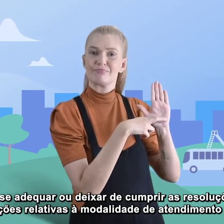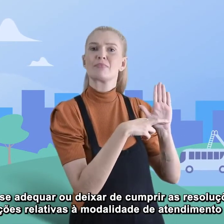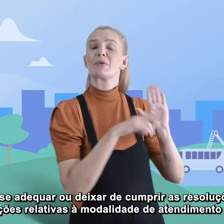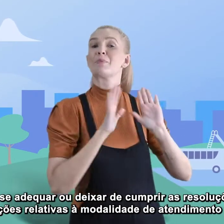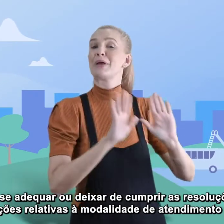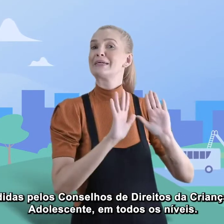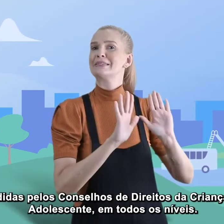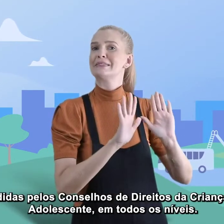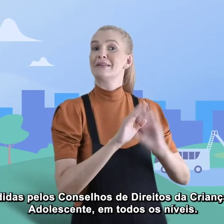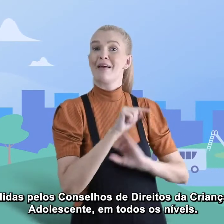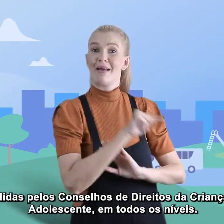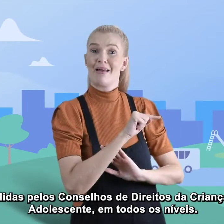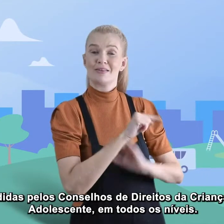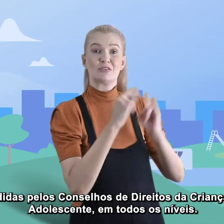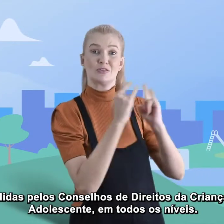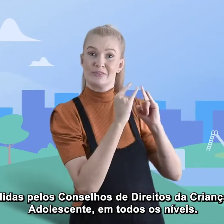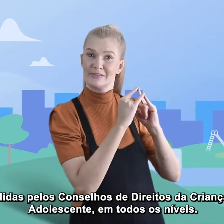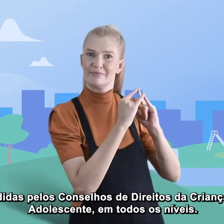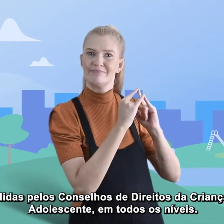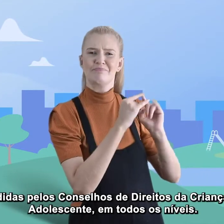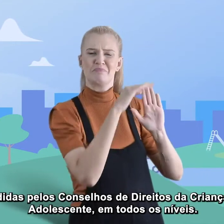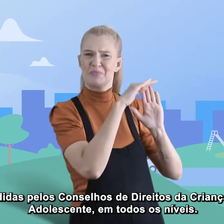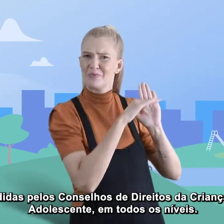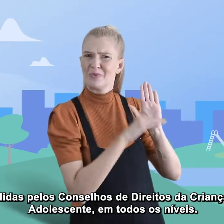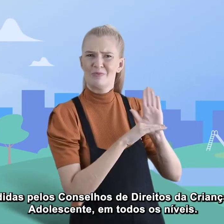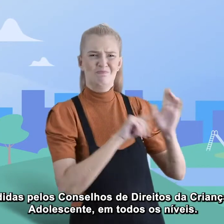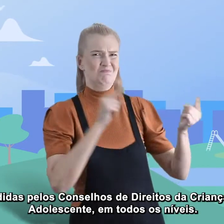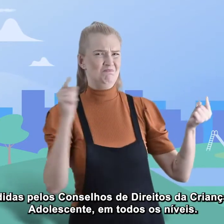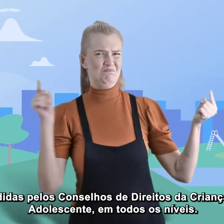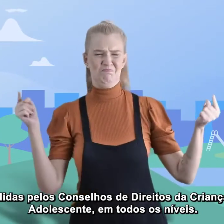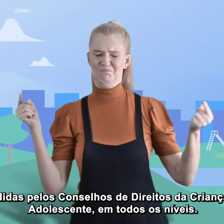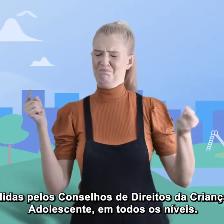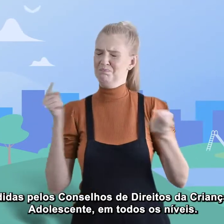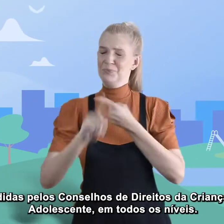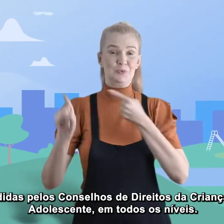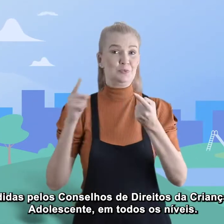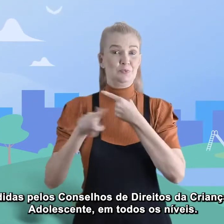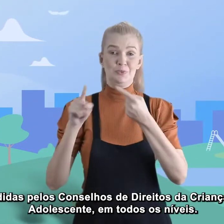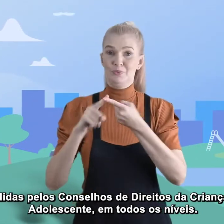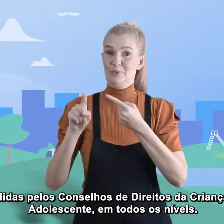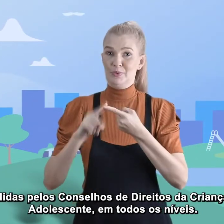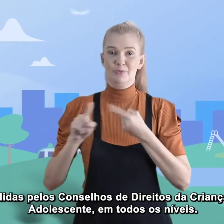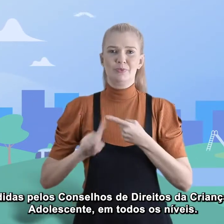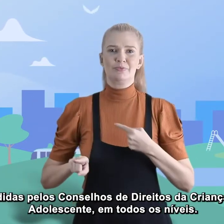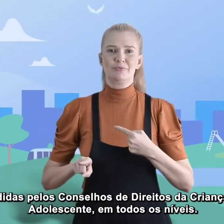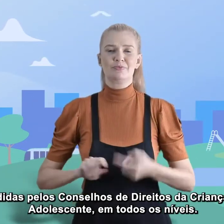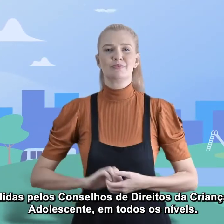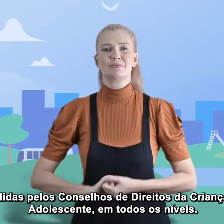prestado, expedidas pelos Conselhos de Direitos da Criança e do Adolescente, em todos os